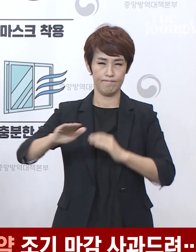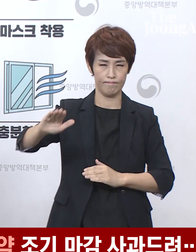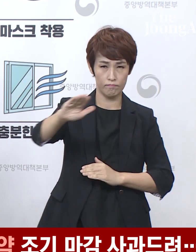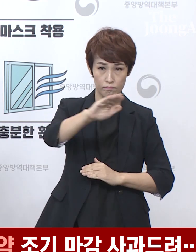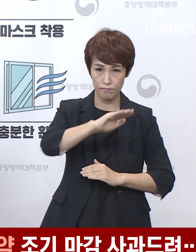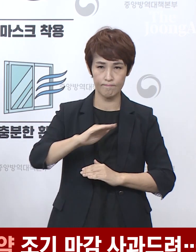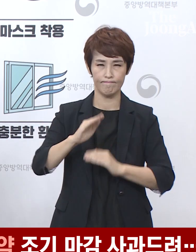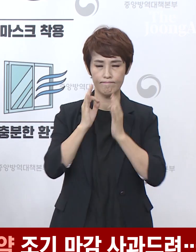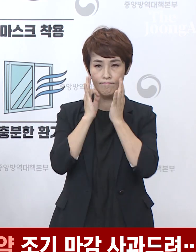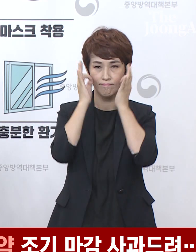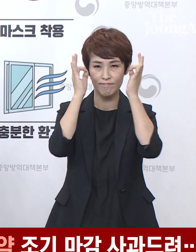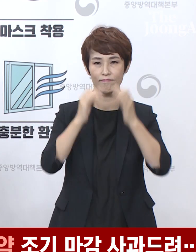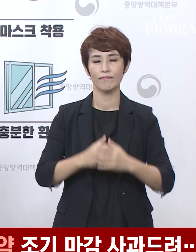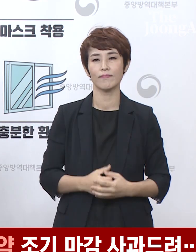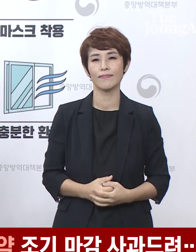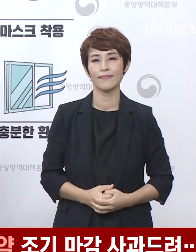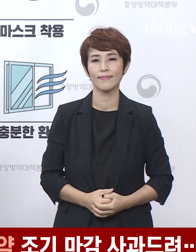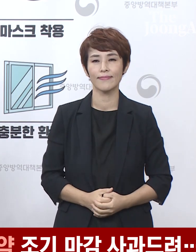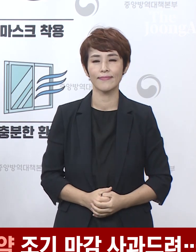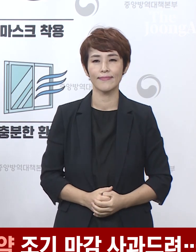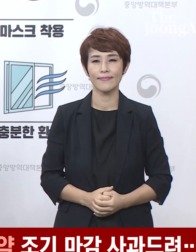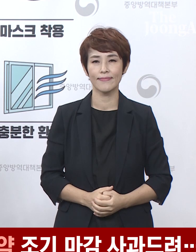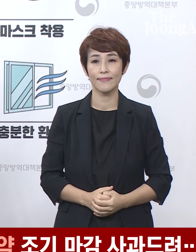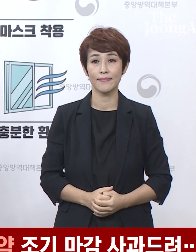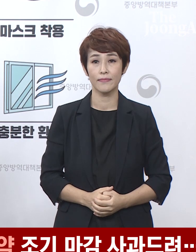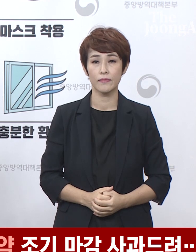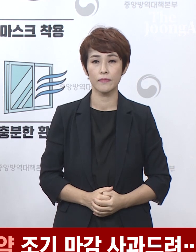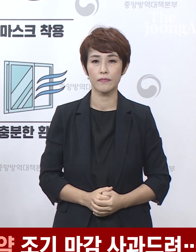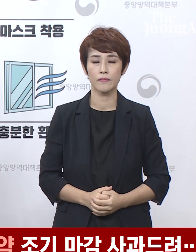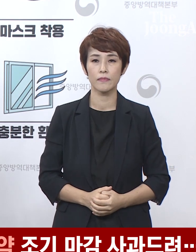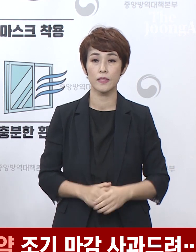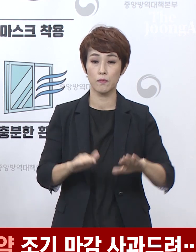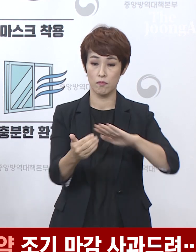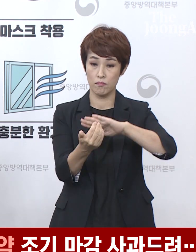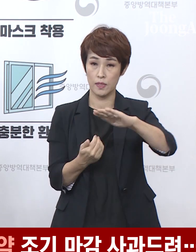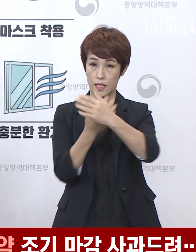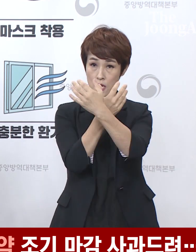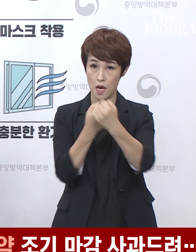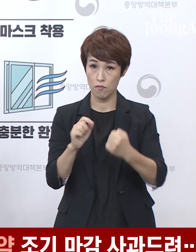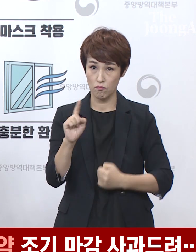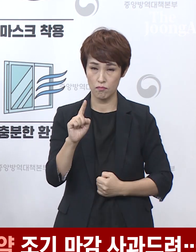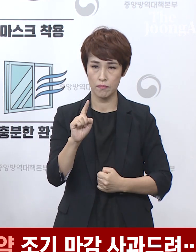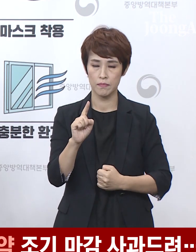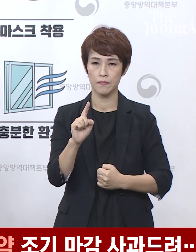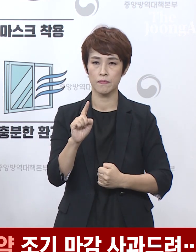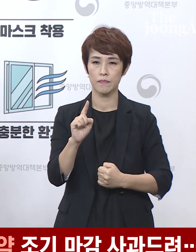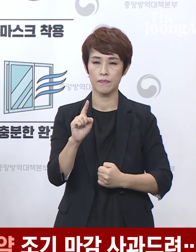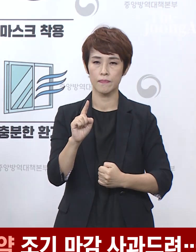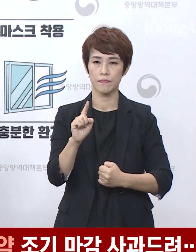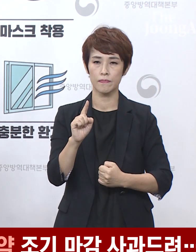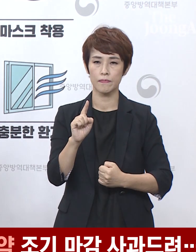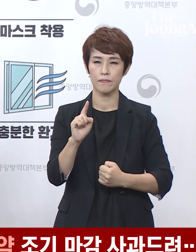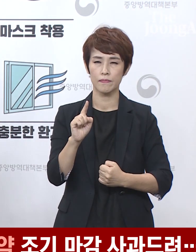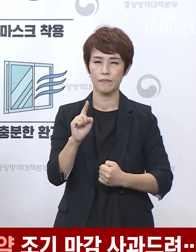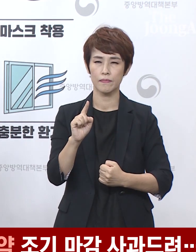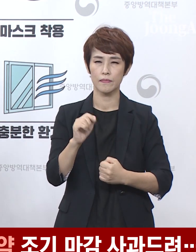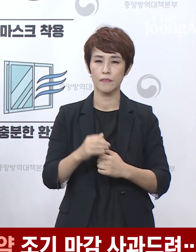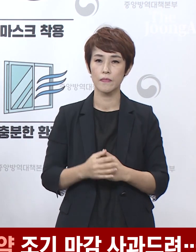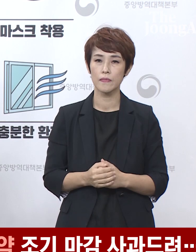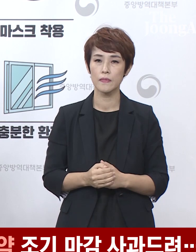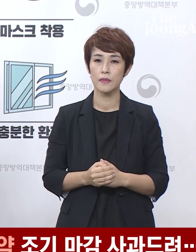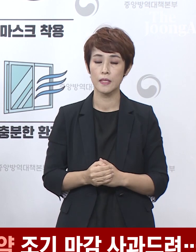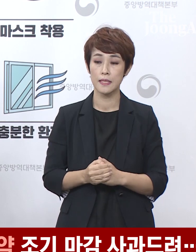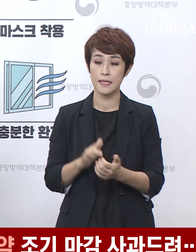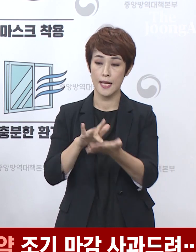만전을 기하도록 하겠습니다. 이번 사전 예약의 경우 예약 개시 시점까지 도입